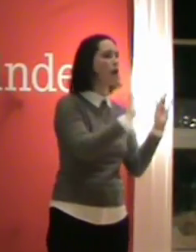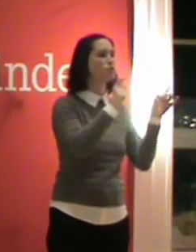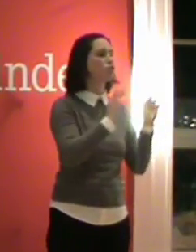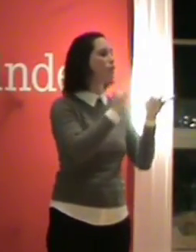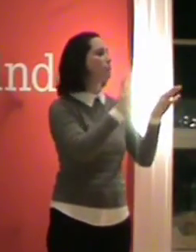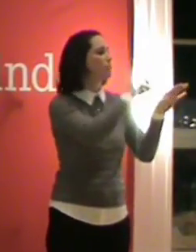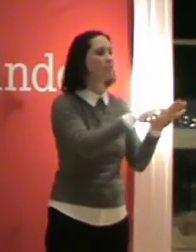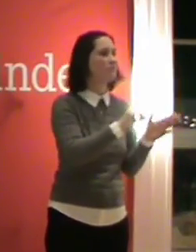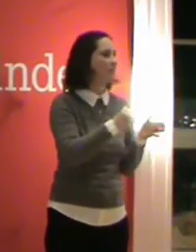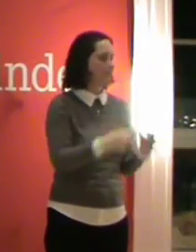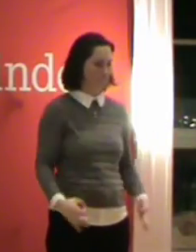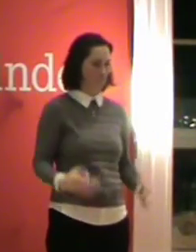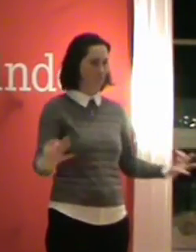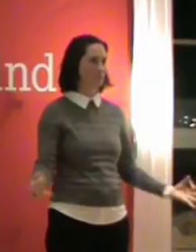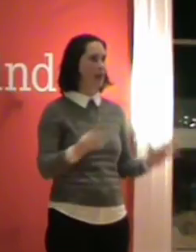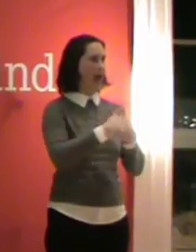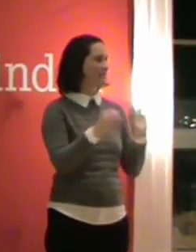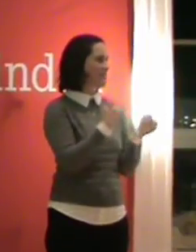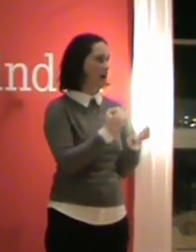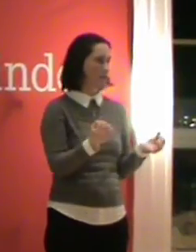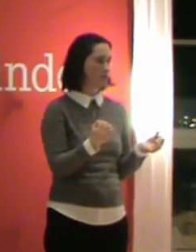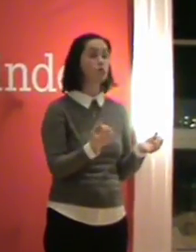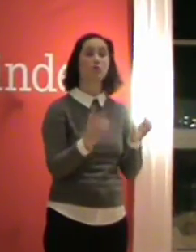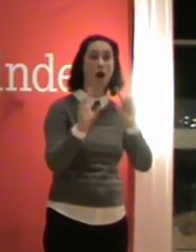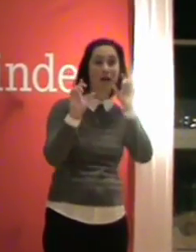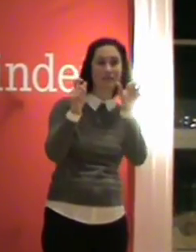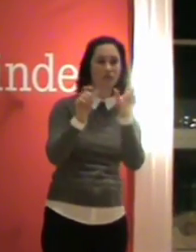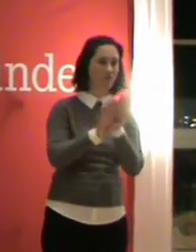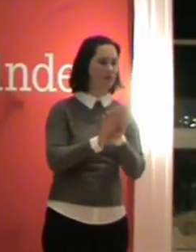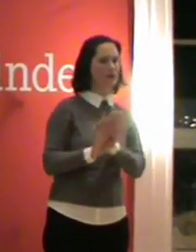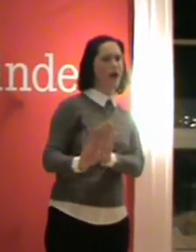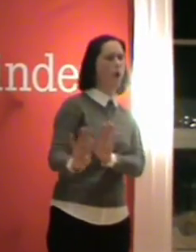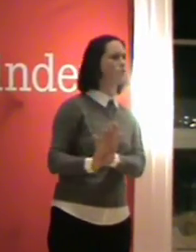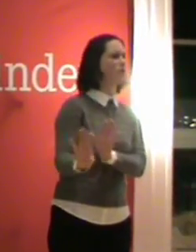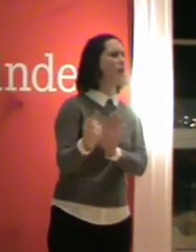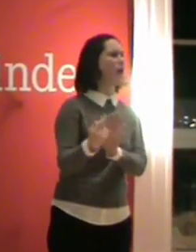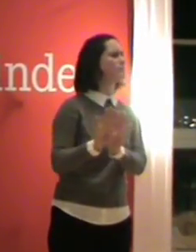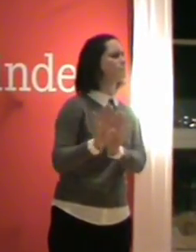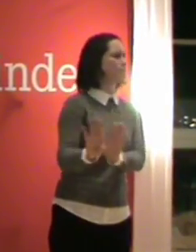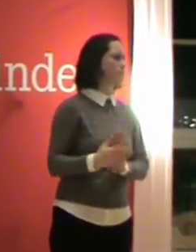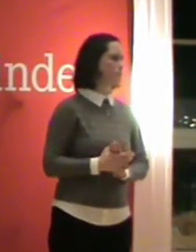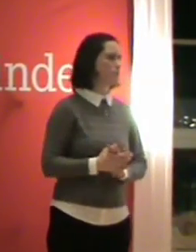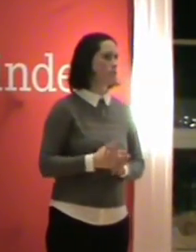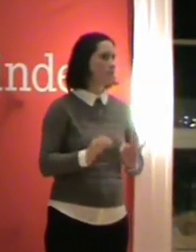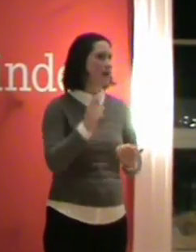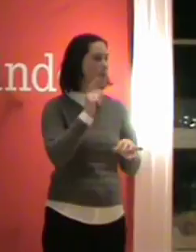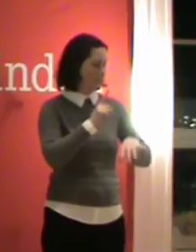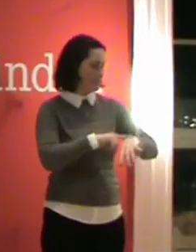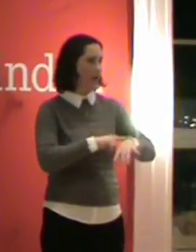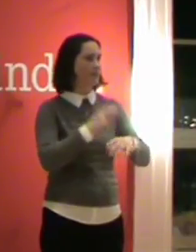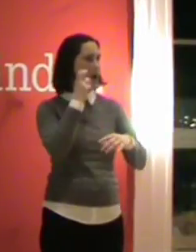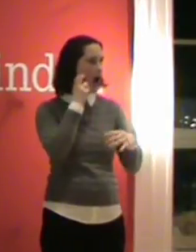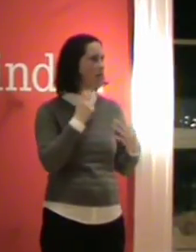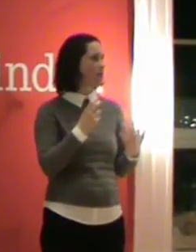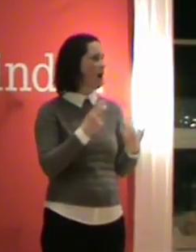Leben, sondern auch das Gefühl haben, diese Gesellschaft grenzt sie aus und lässt sie alleine in einer Zeit, wo sie